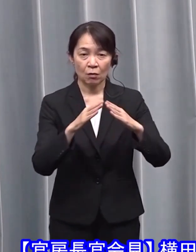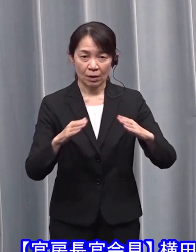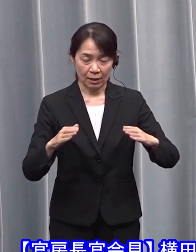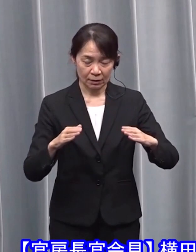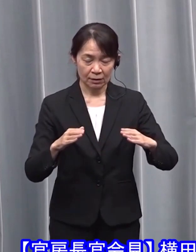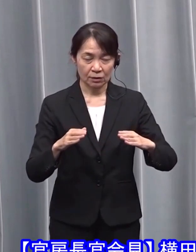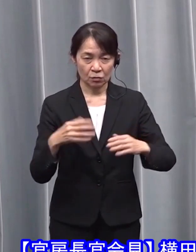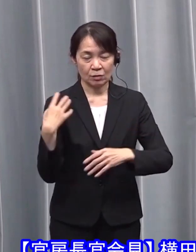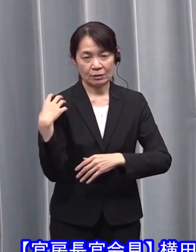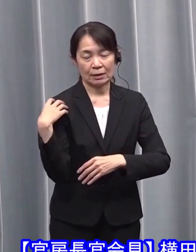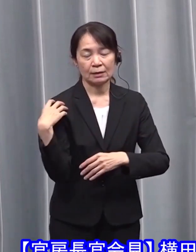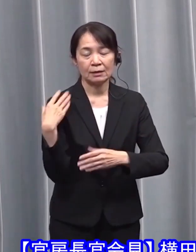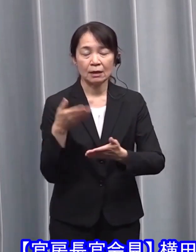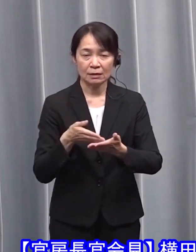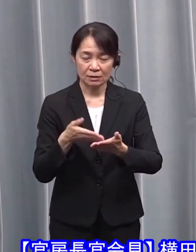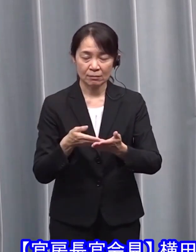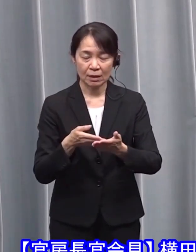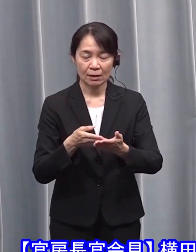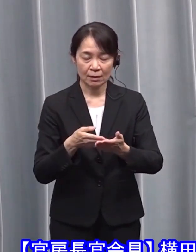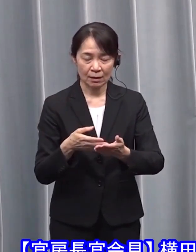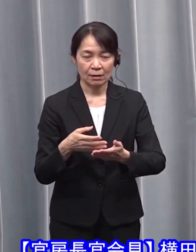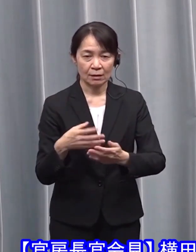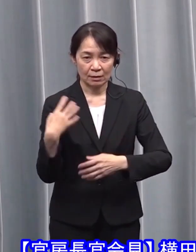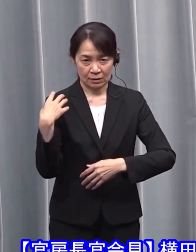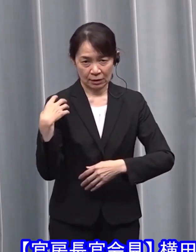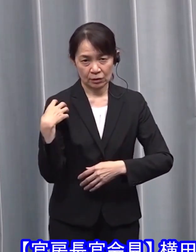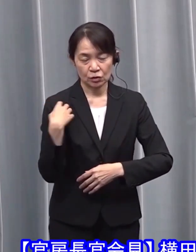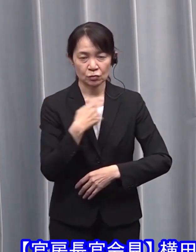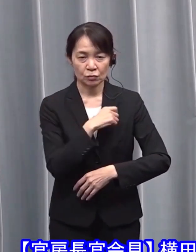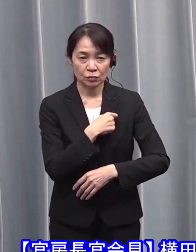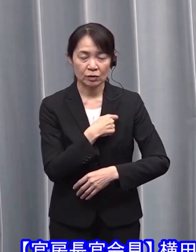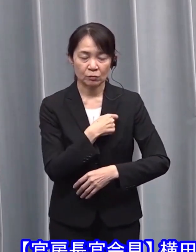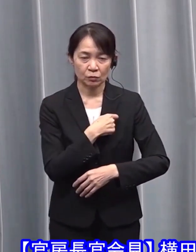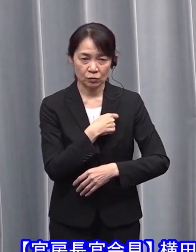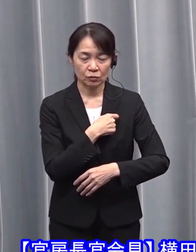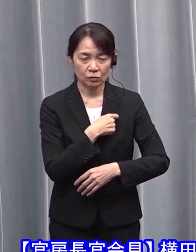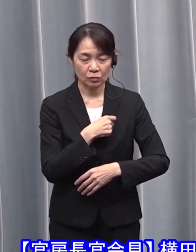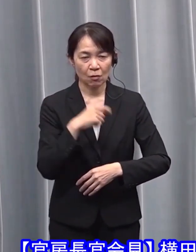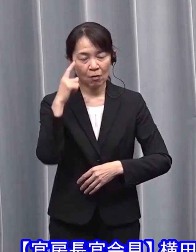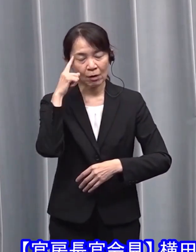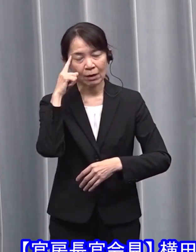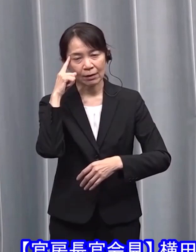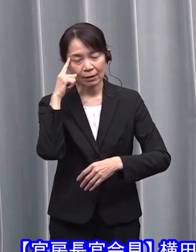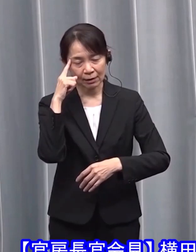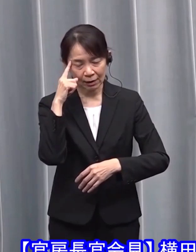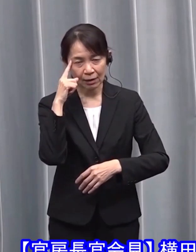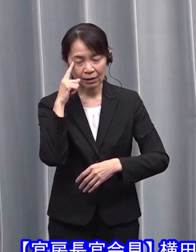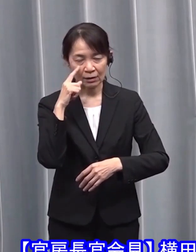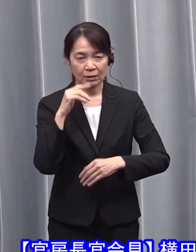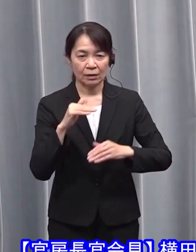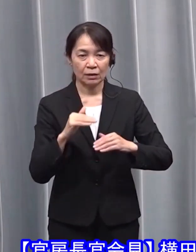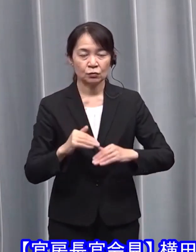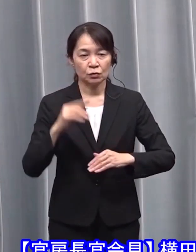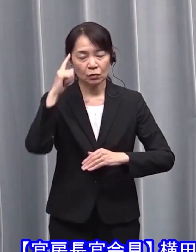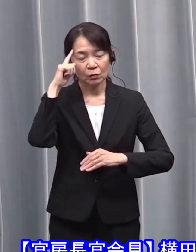説明する義務という意識が薄れているように感じます。現状をどのように受け止めていらっしゃいますか。